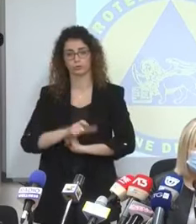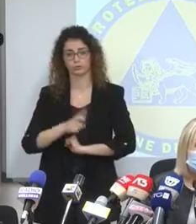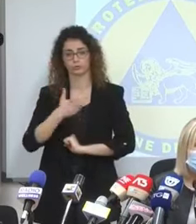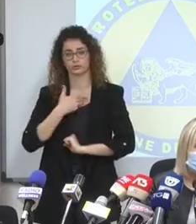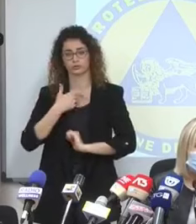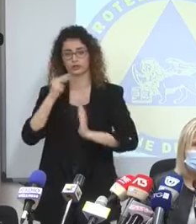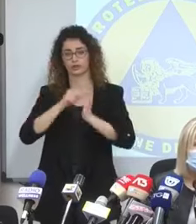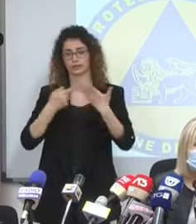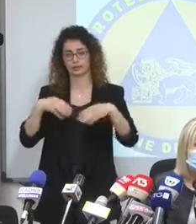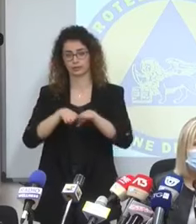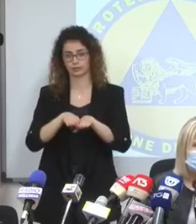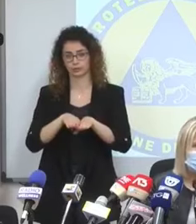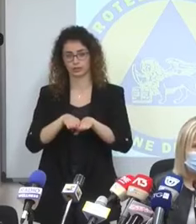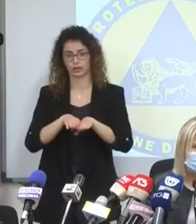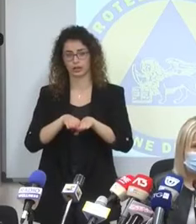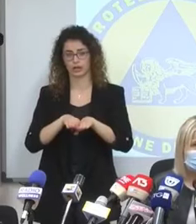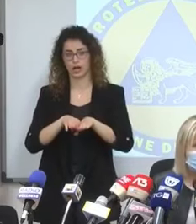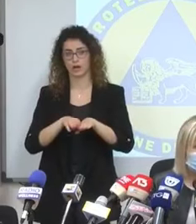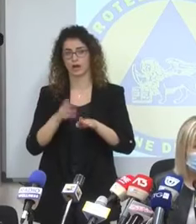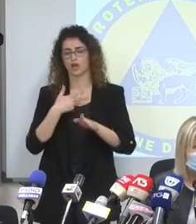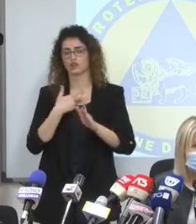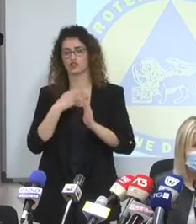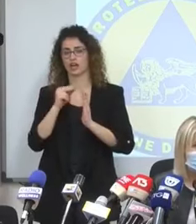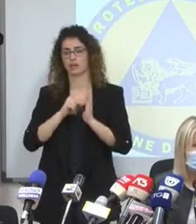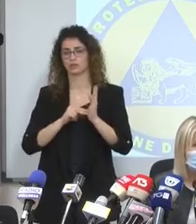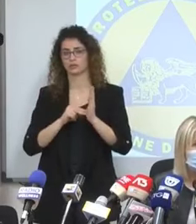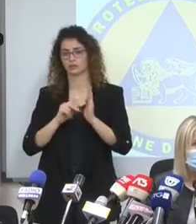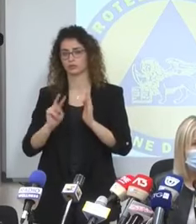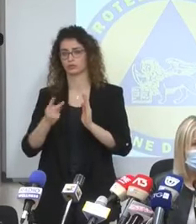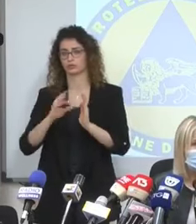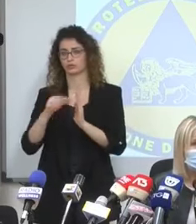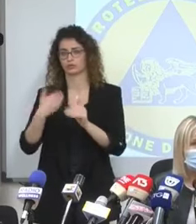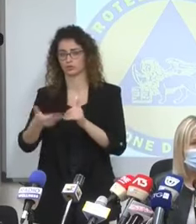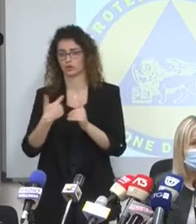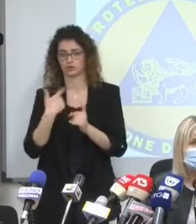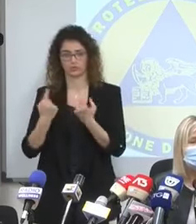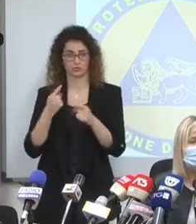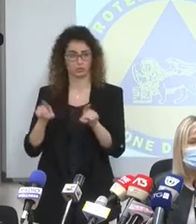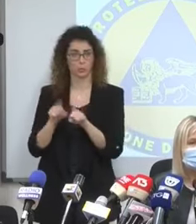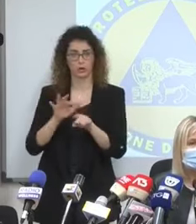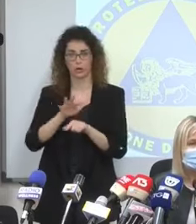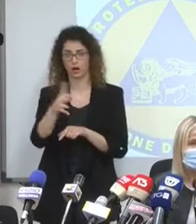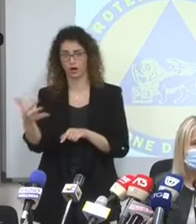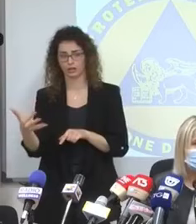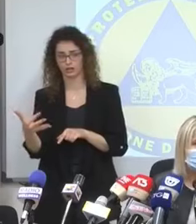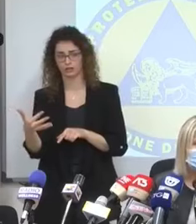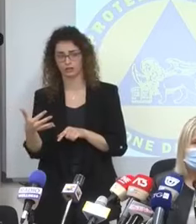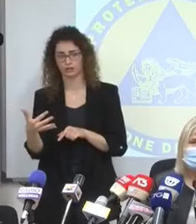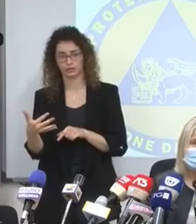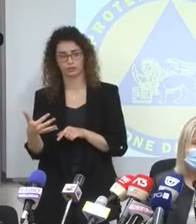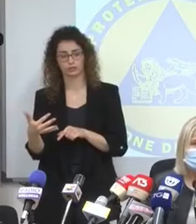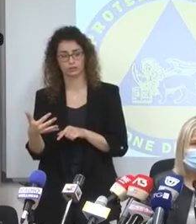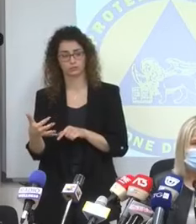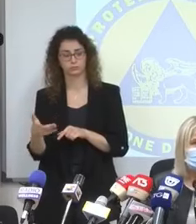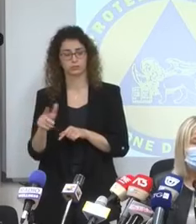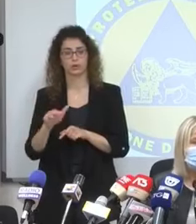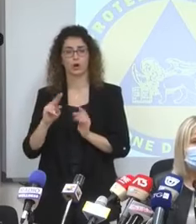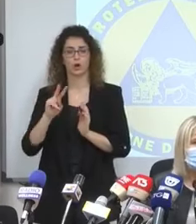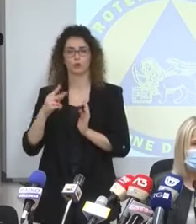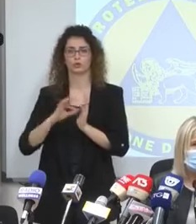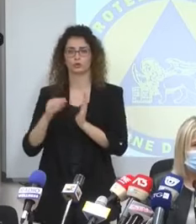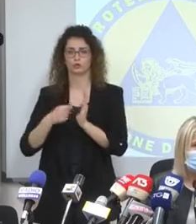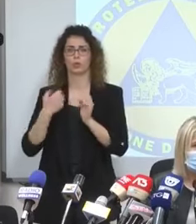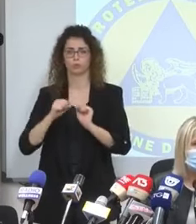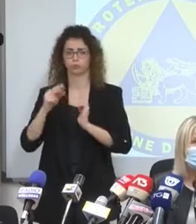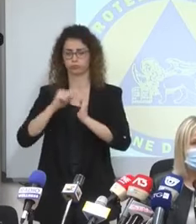si erano chiuse la prenotazione, però dalla prenotazione dopo 2 giorni, non so se era lo stesso caso oppure no, se questo è un altro, perché questo l'avevamo verificato e quindi dopo 2 giorni